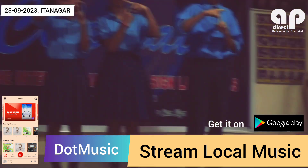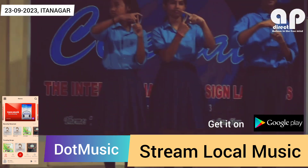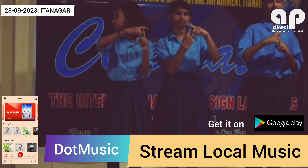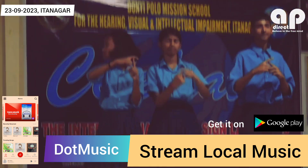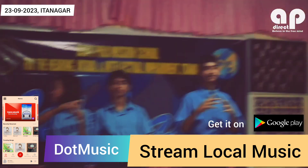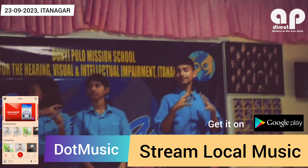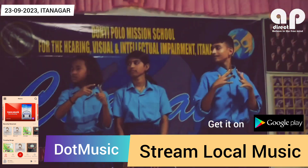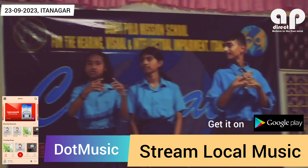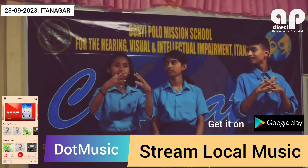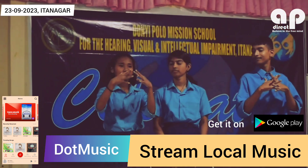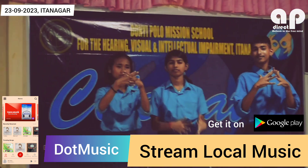Wednesday.